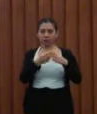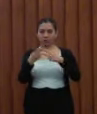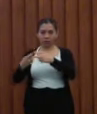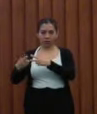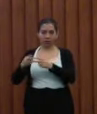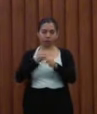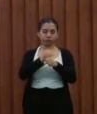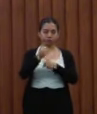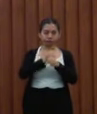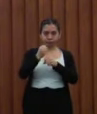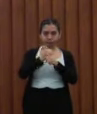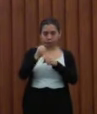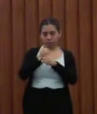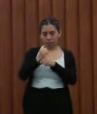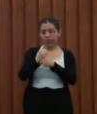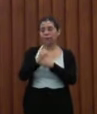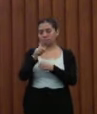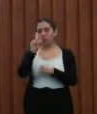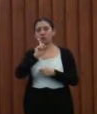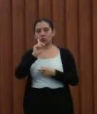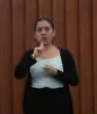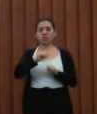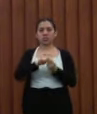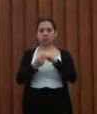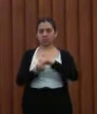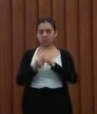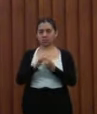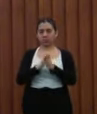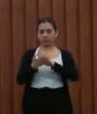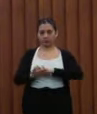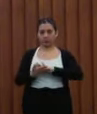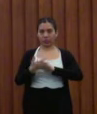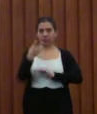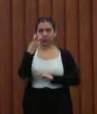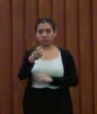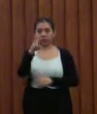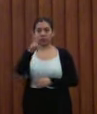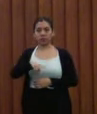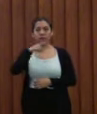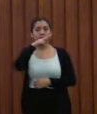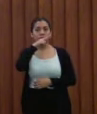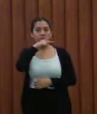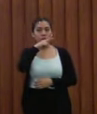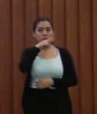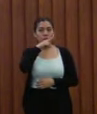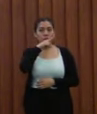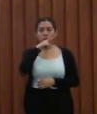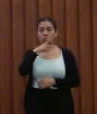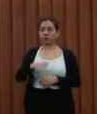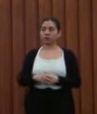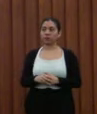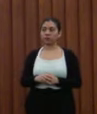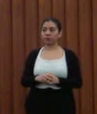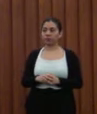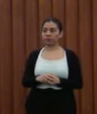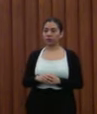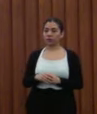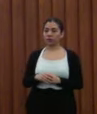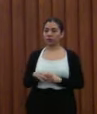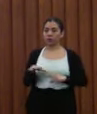la mayoría de las víctimas son mujeres trans, ¿no? Y esto es muy preocupante porque son el sector de la